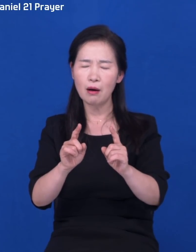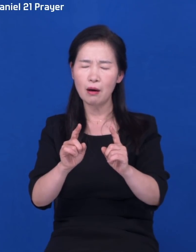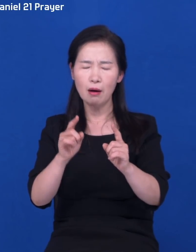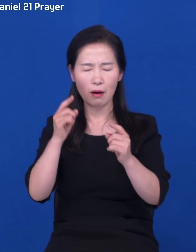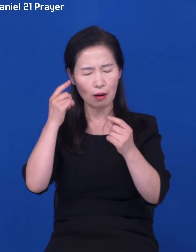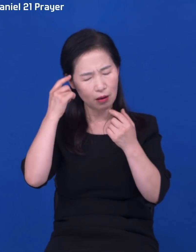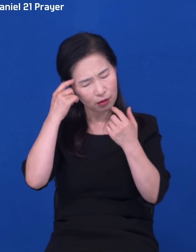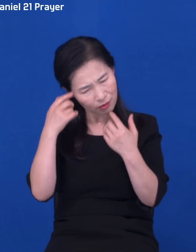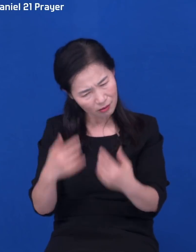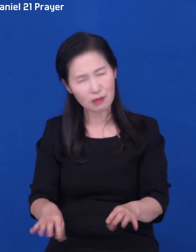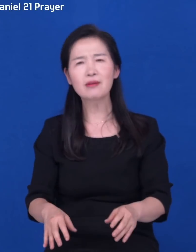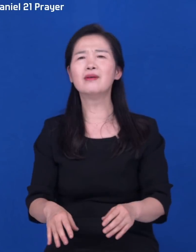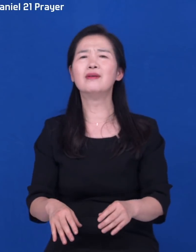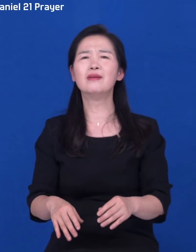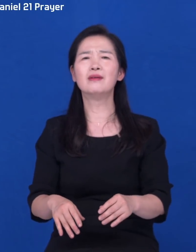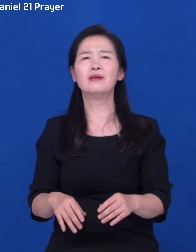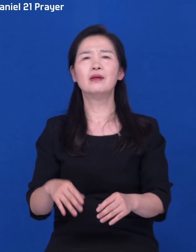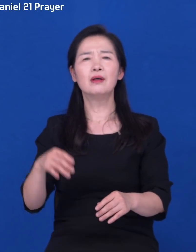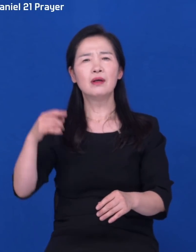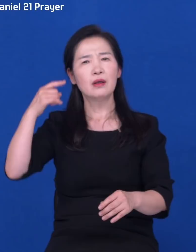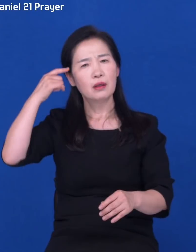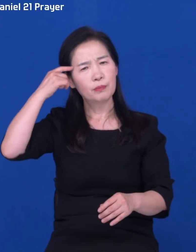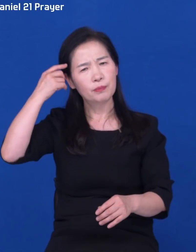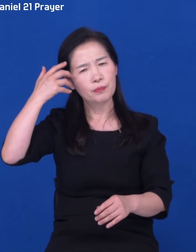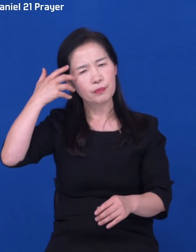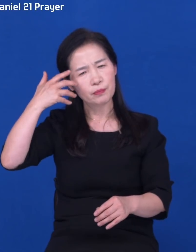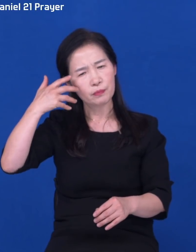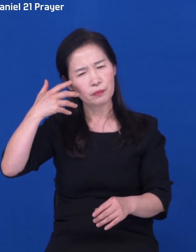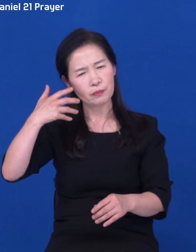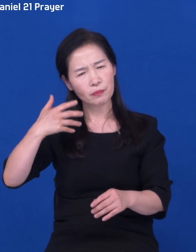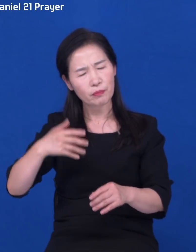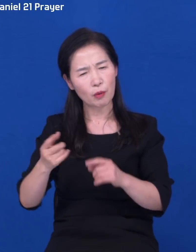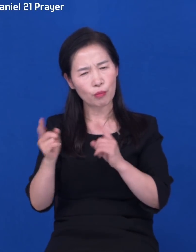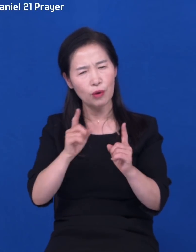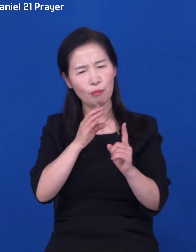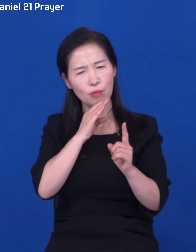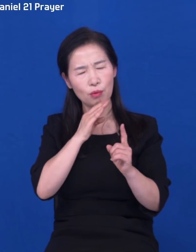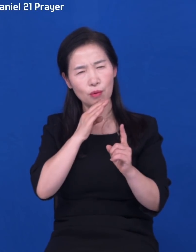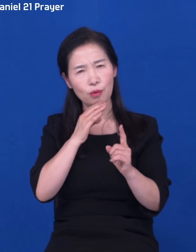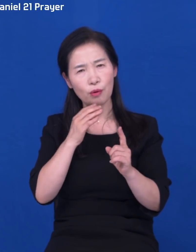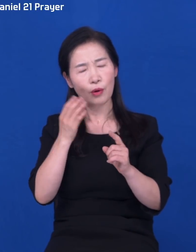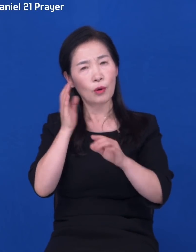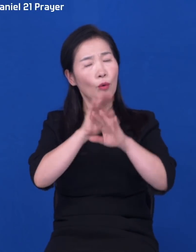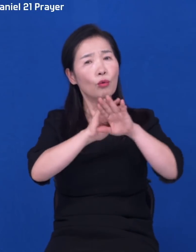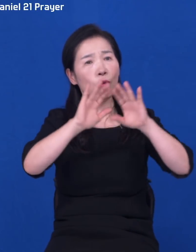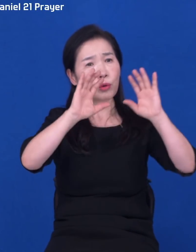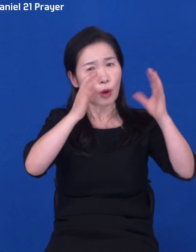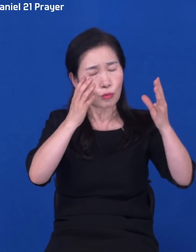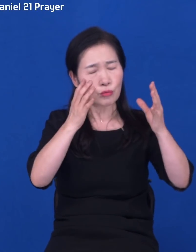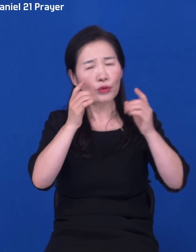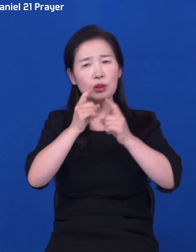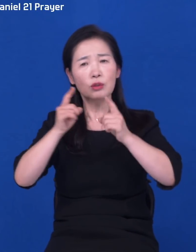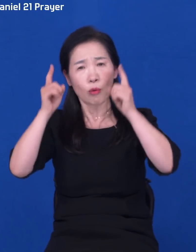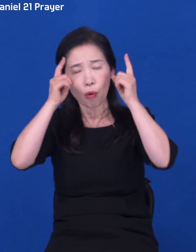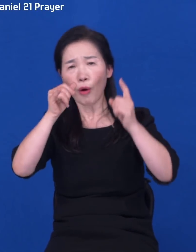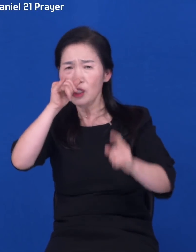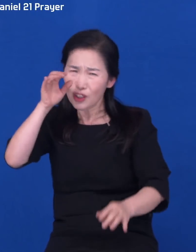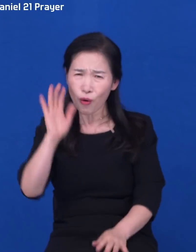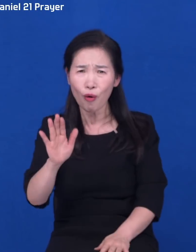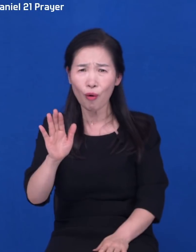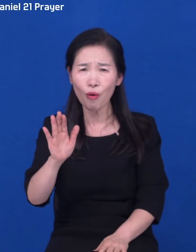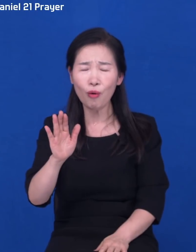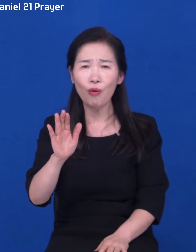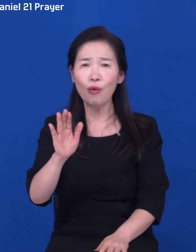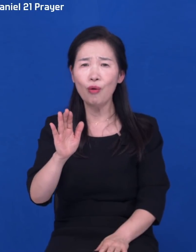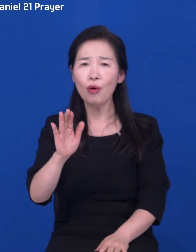부활했네. 그러면 하나님이 살아있다는 거네. 그러면 천국과 지옥이 있네. 이렇게 된 거예요.